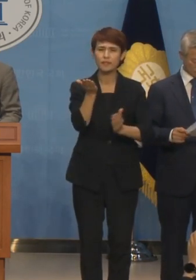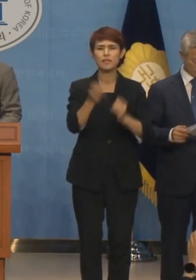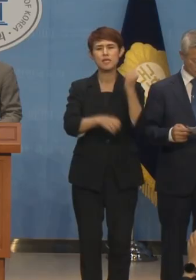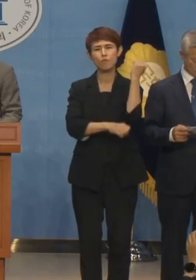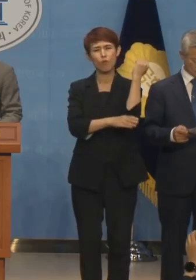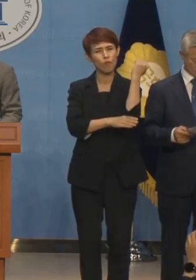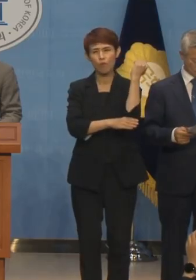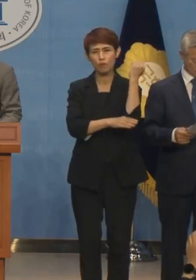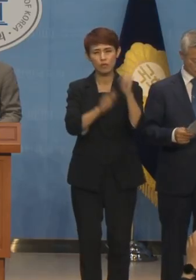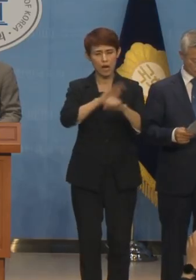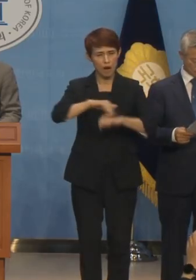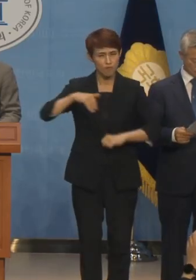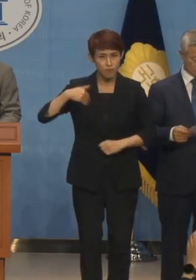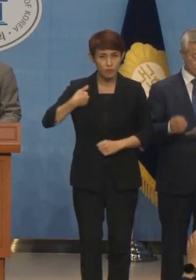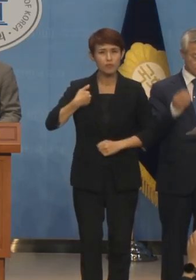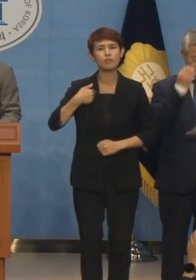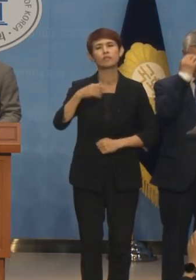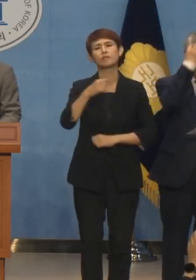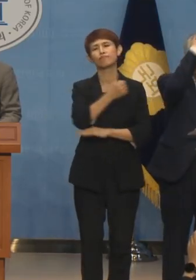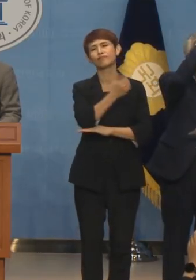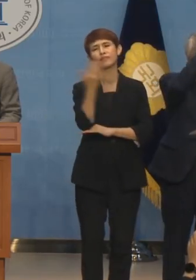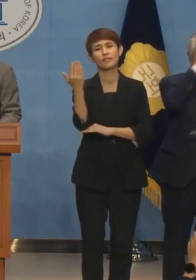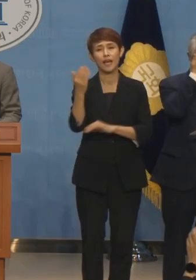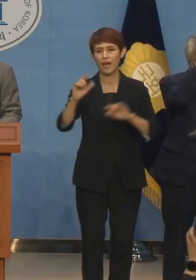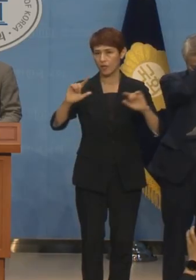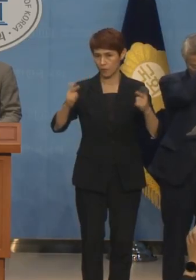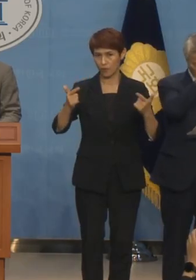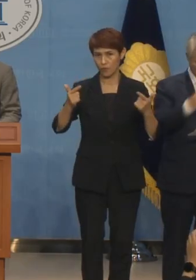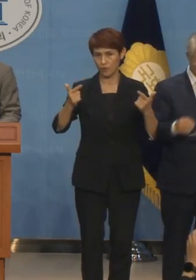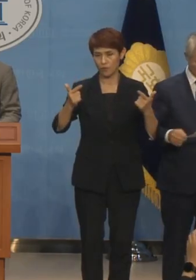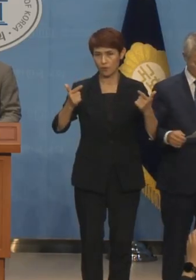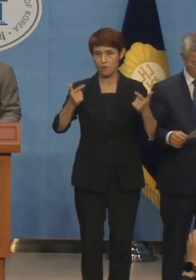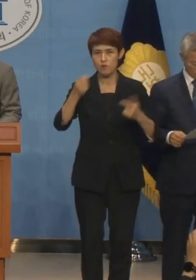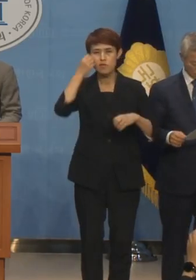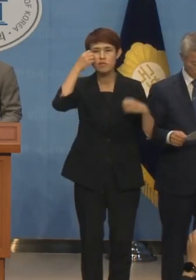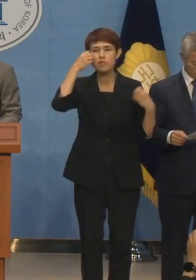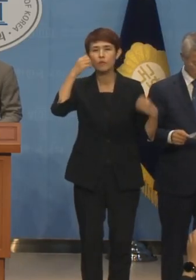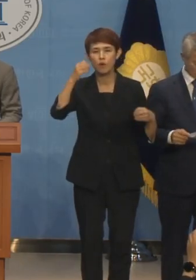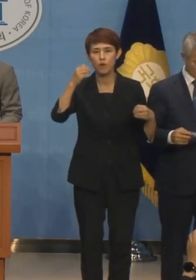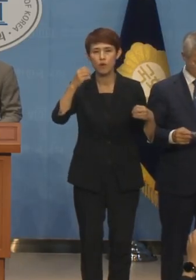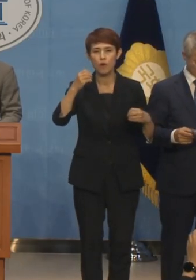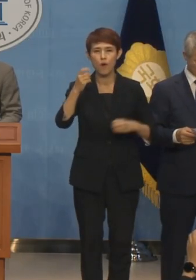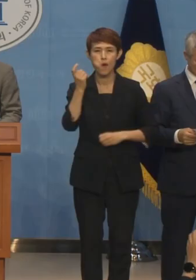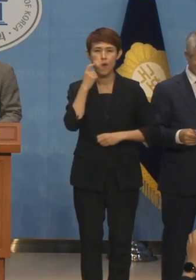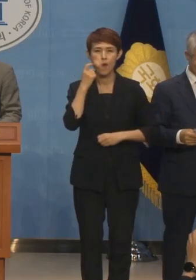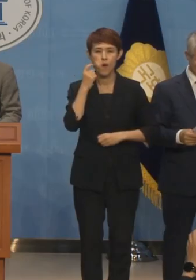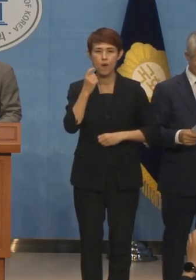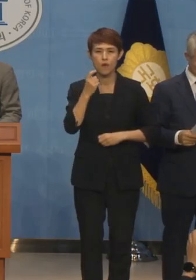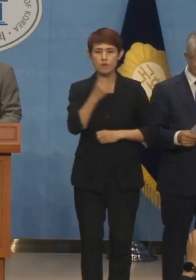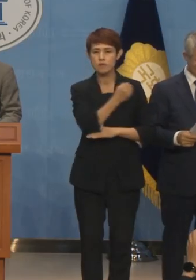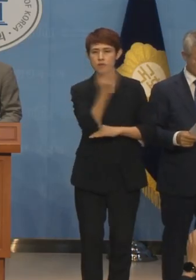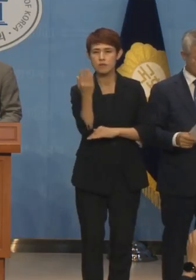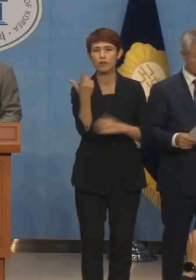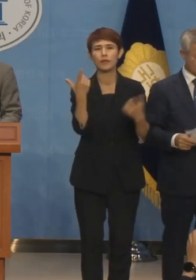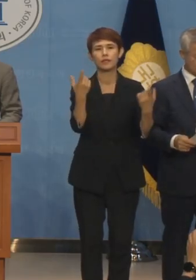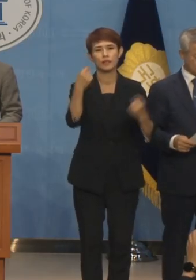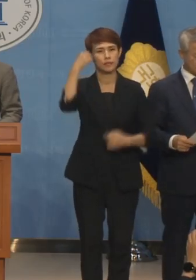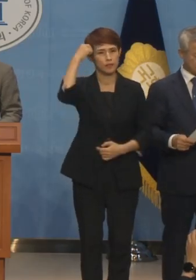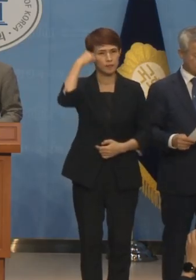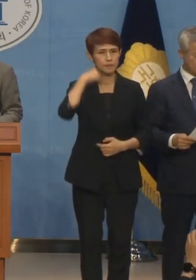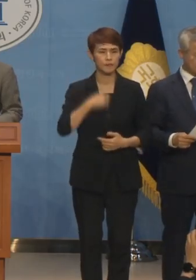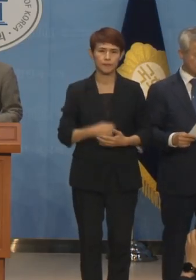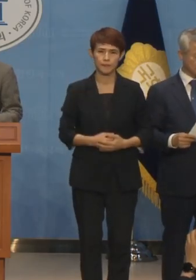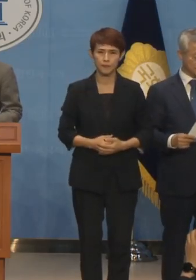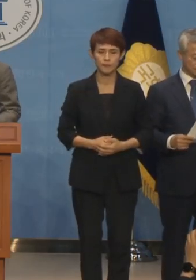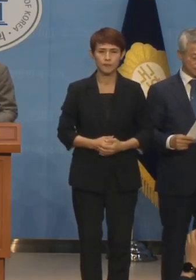기본적인 상식이어서 모르고 보도했다기보다는 의도적으로 악의적인 허위 보도를 한 것이 아닌가 하는